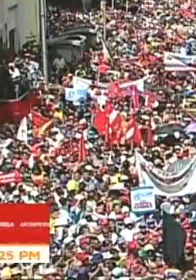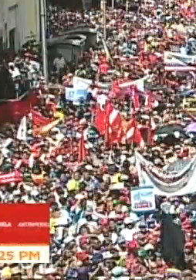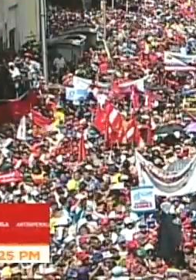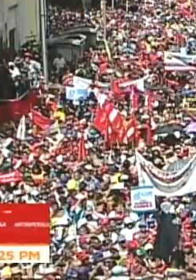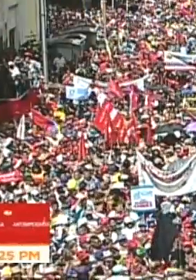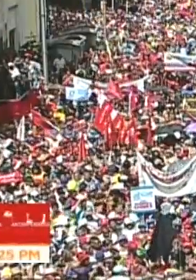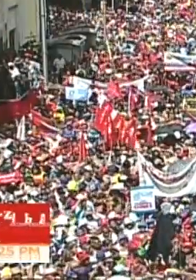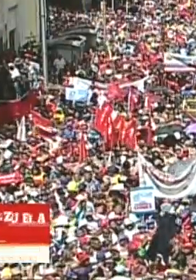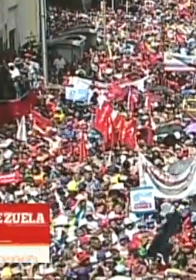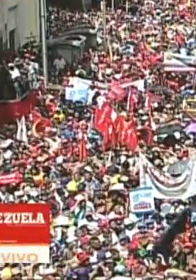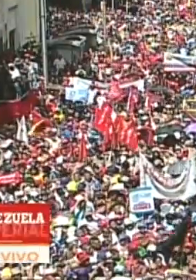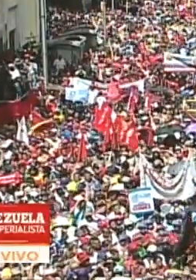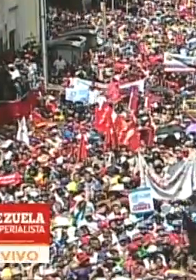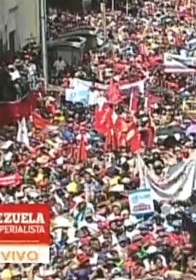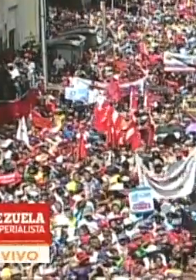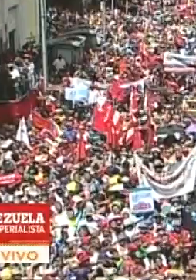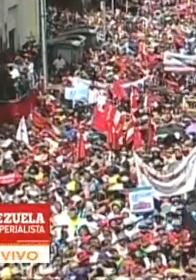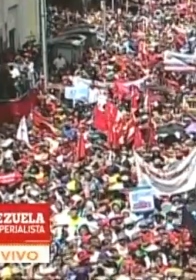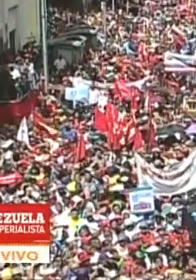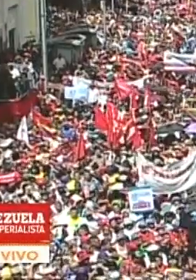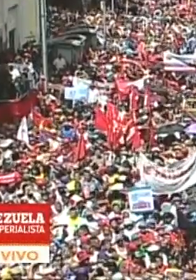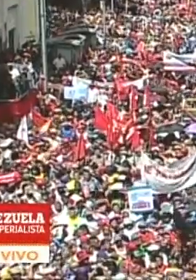alguna agresión a nuestro pueblo.